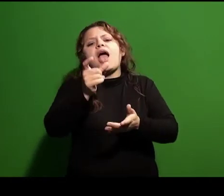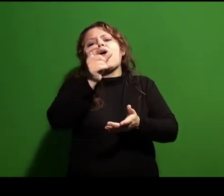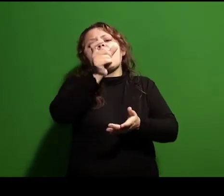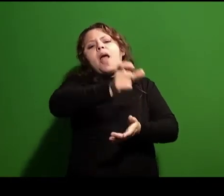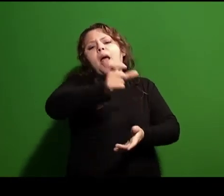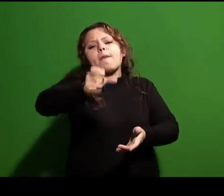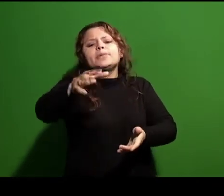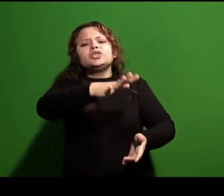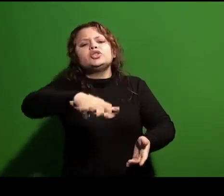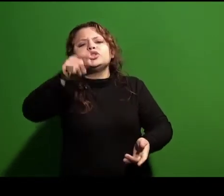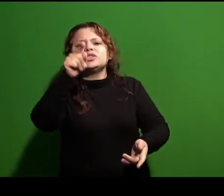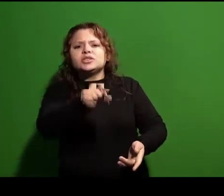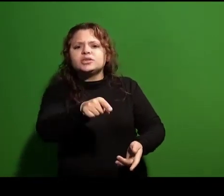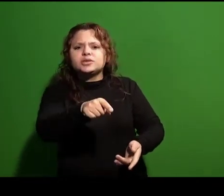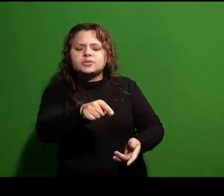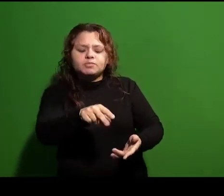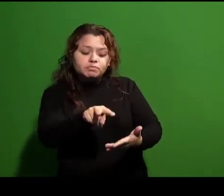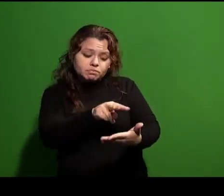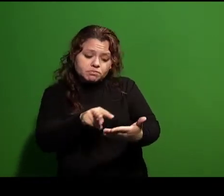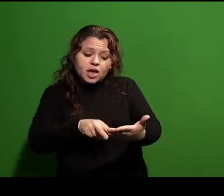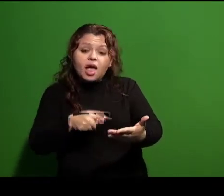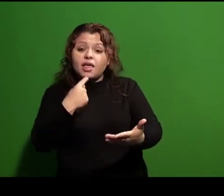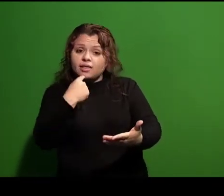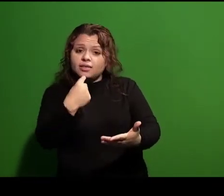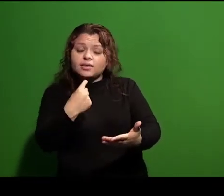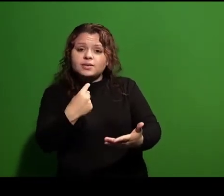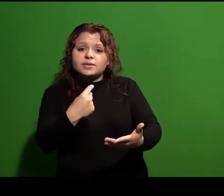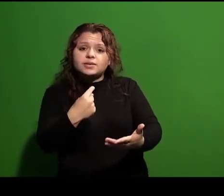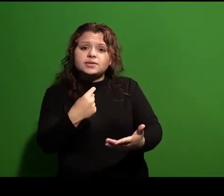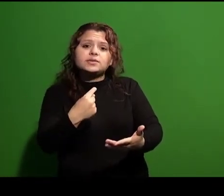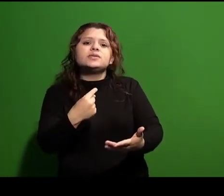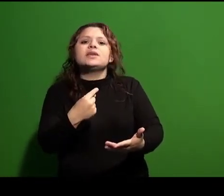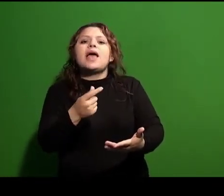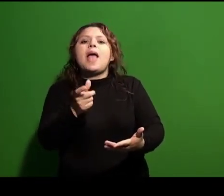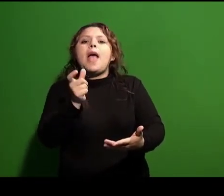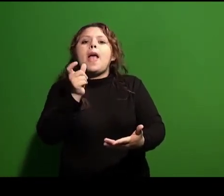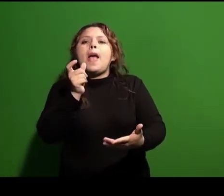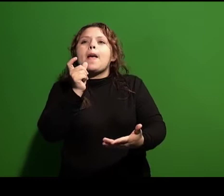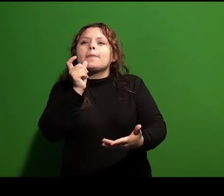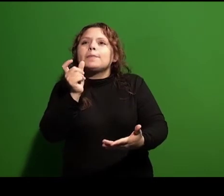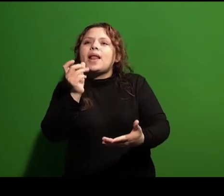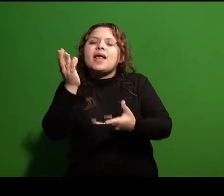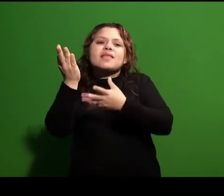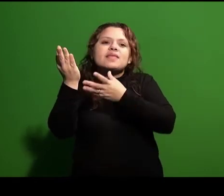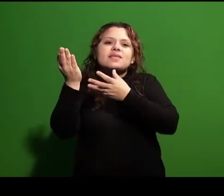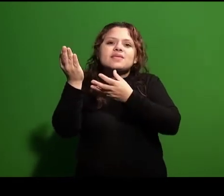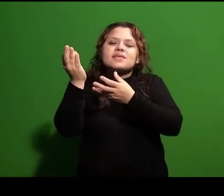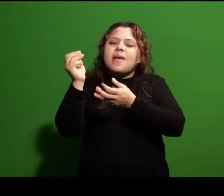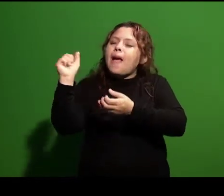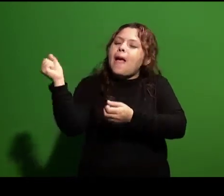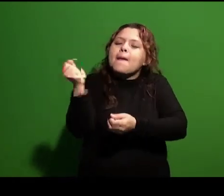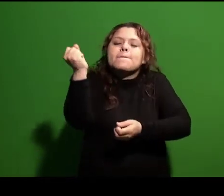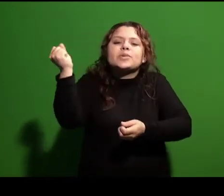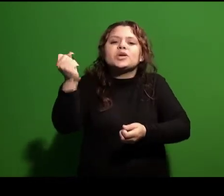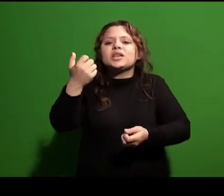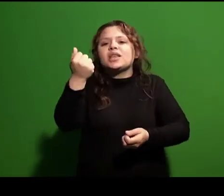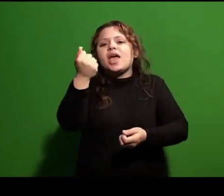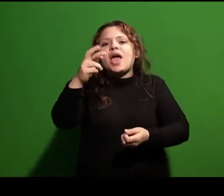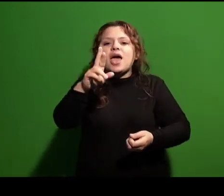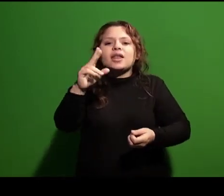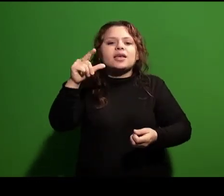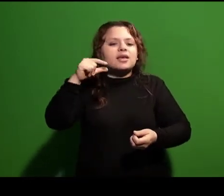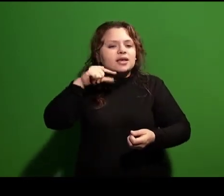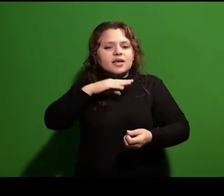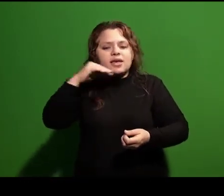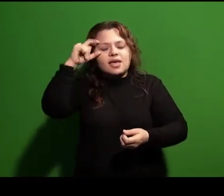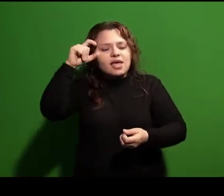de la Odisea? En Apocalipsis 3:14, la palabra griega para principio es argé.